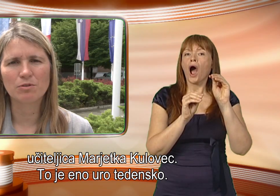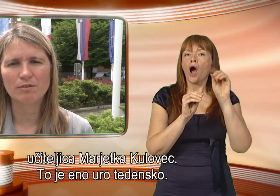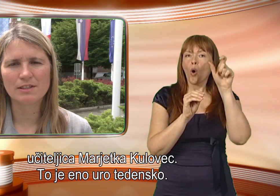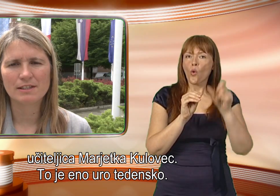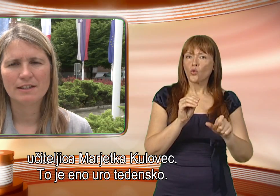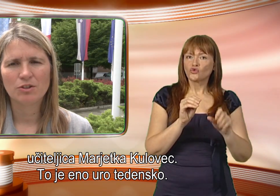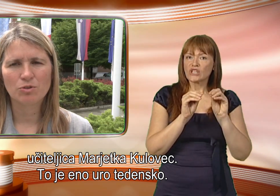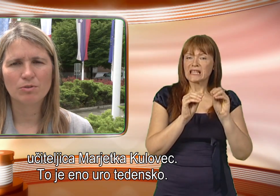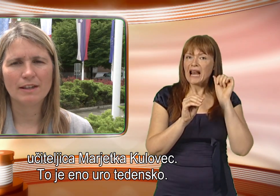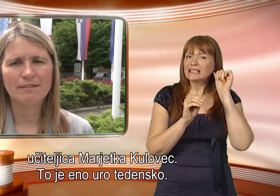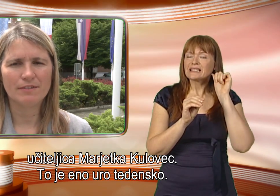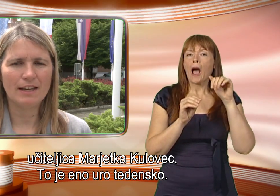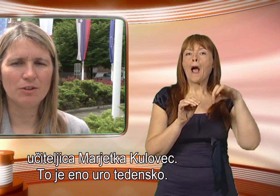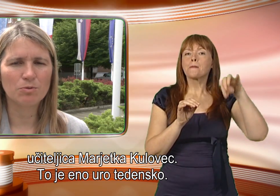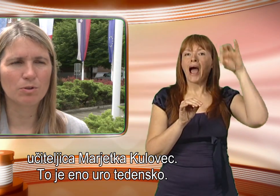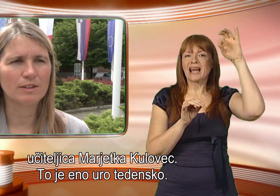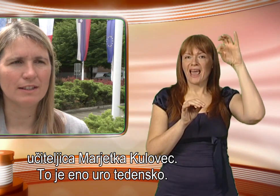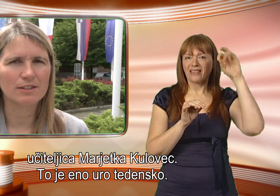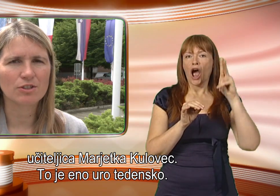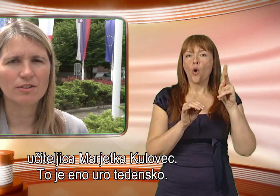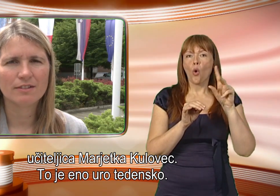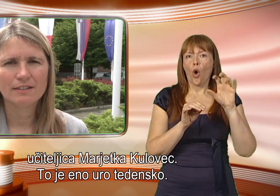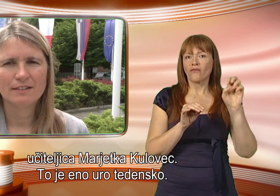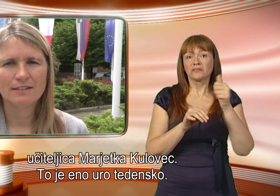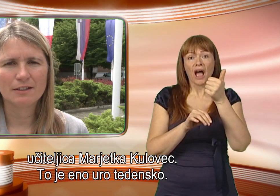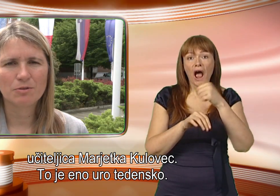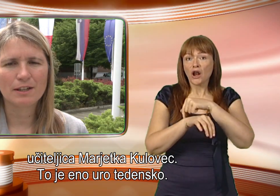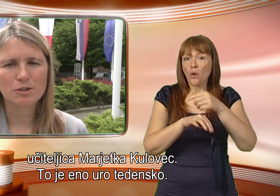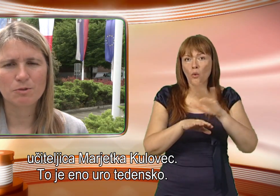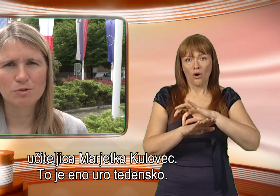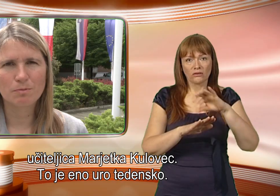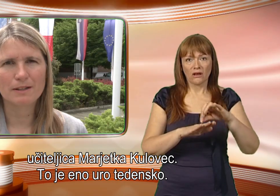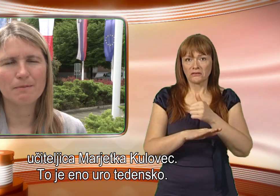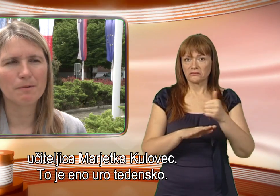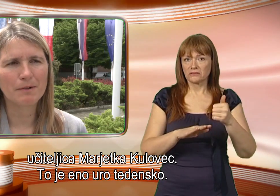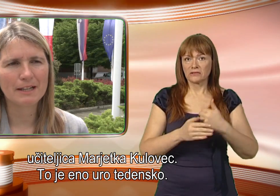Marjetka Kulovec. To je 1 uro tedensko.